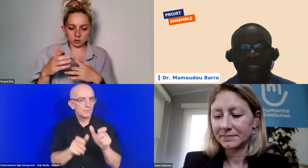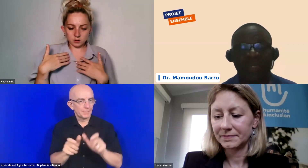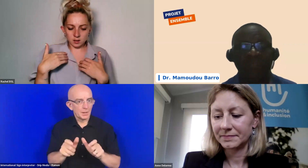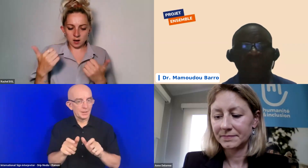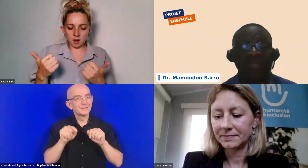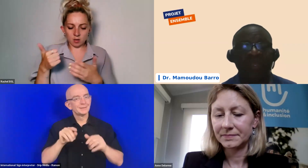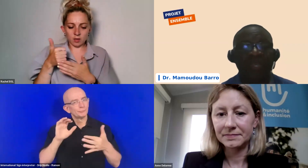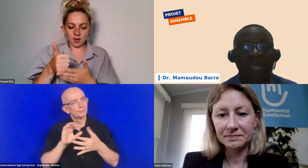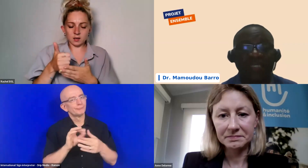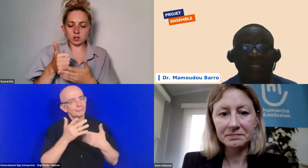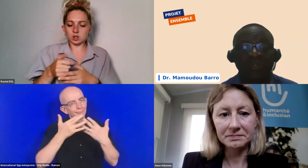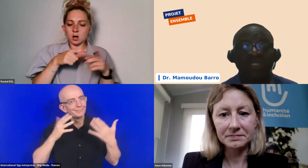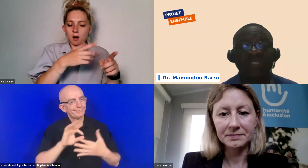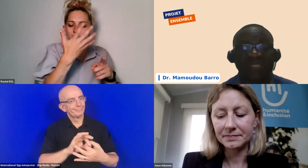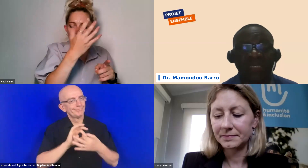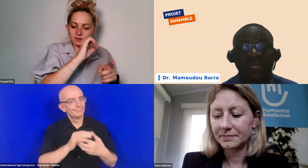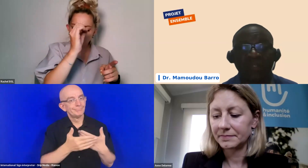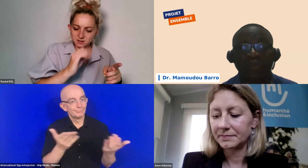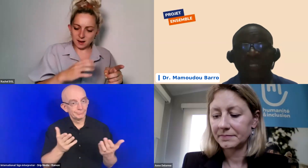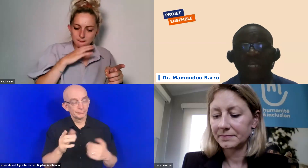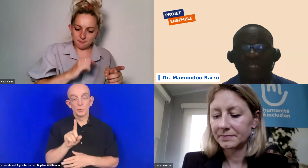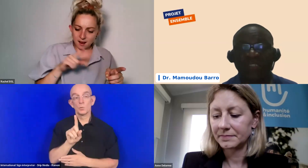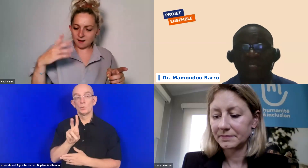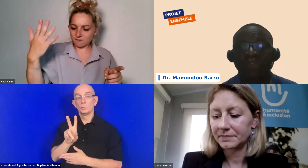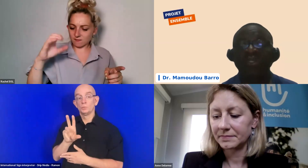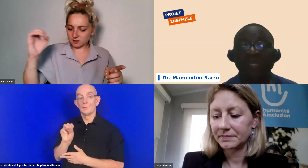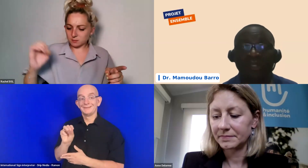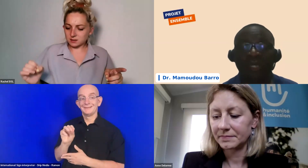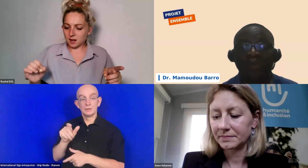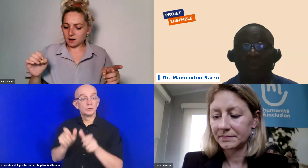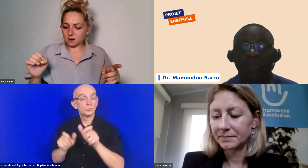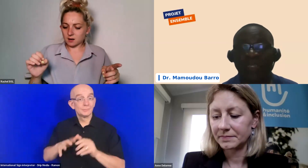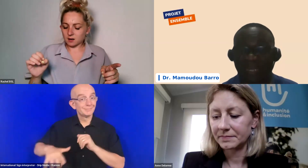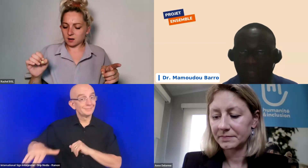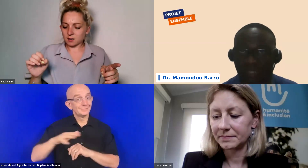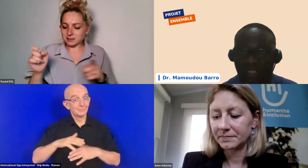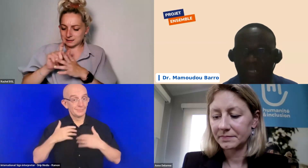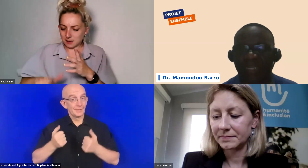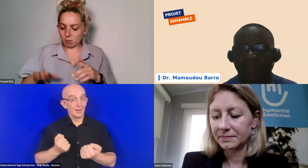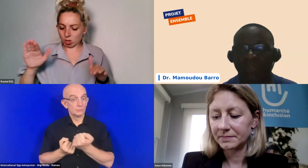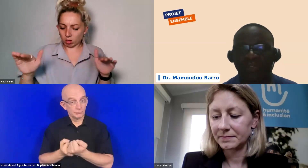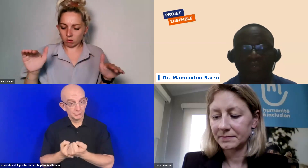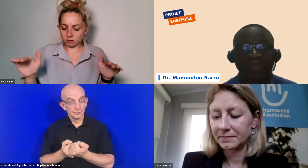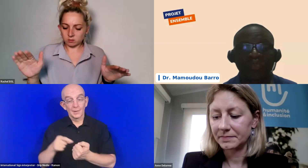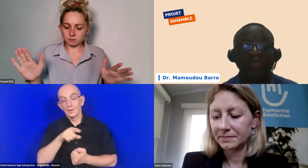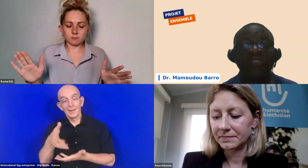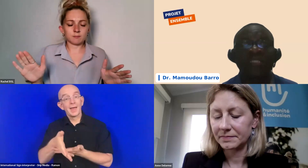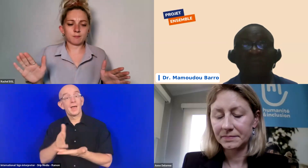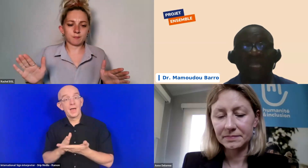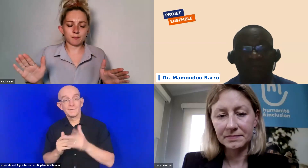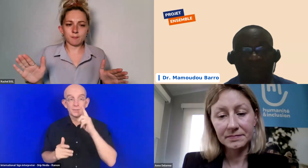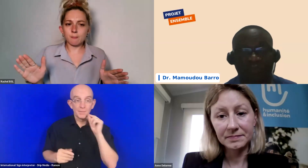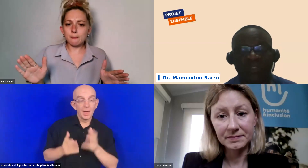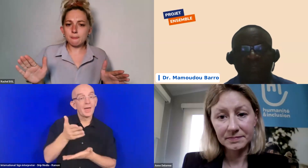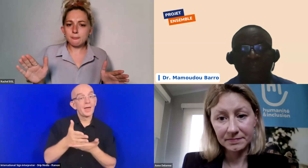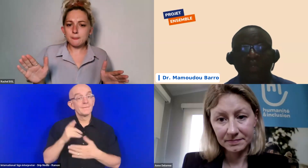situation de handicap, ainsi que 114 agents de santé sur l'éducation complète à la sexualité et l'inclusion. Toutes nos